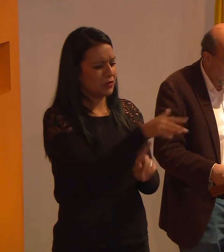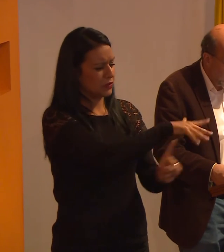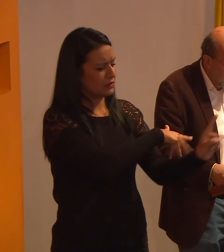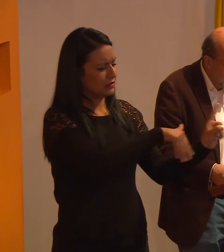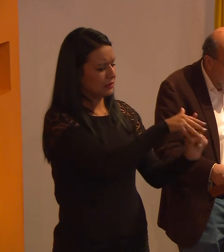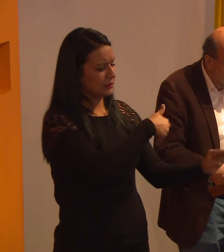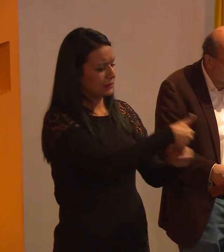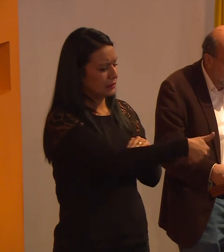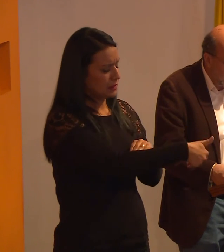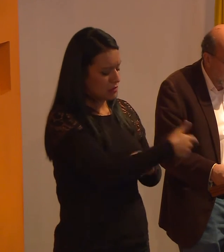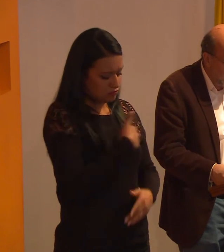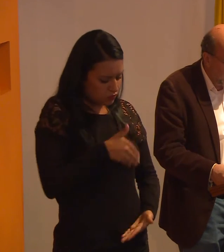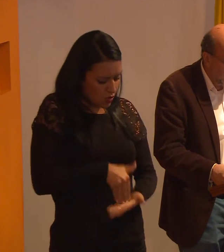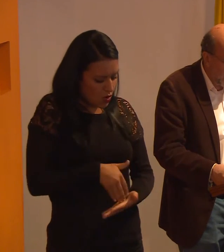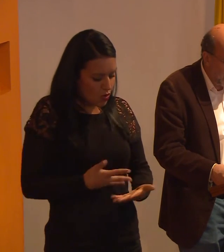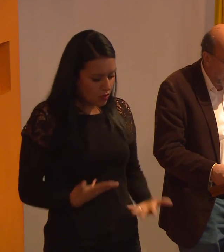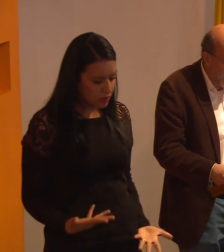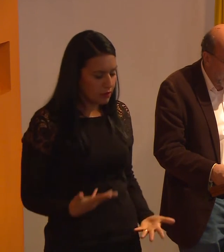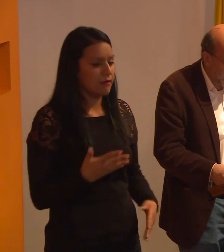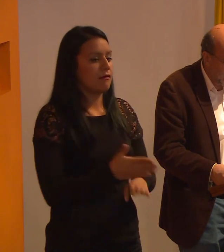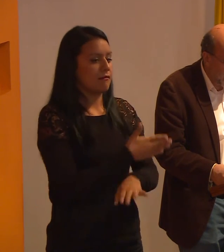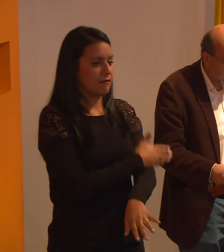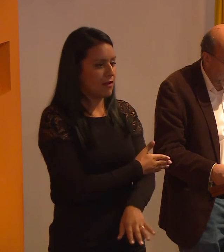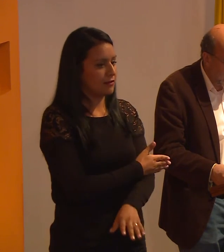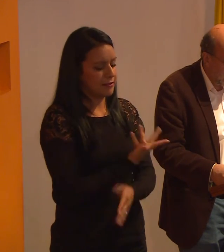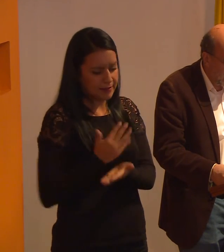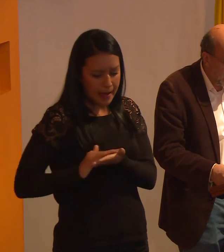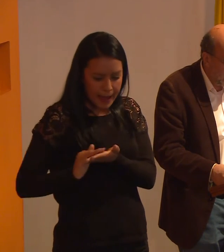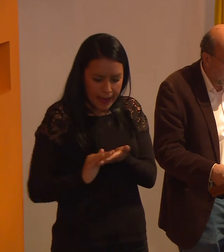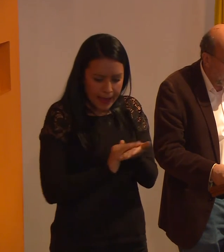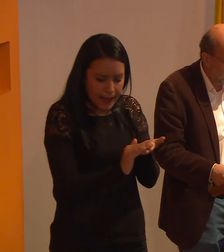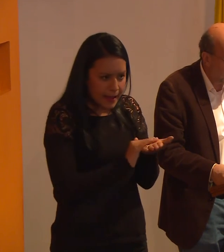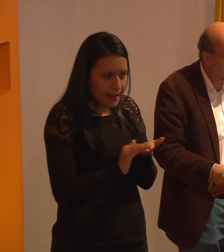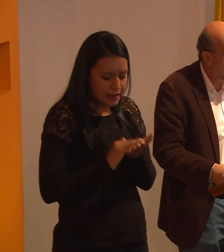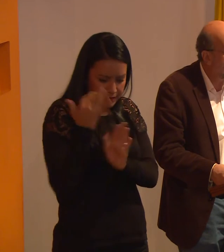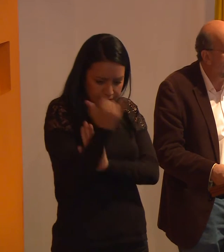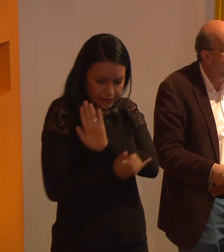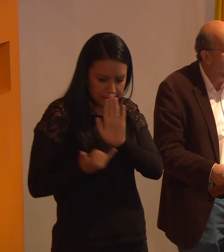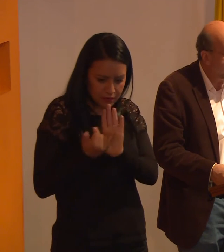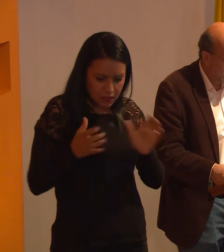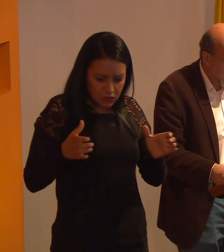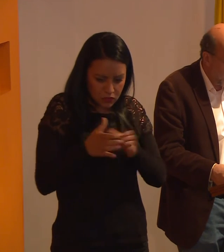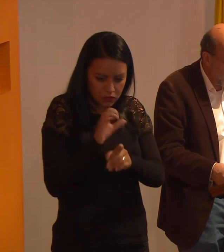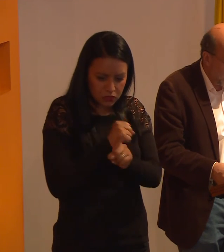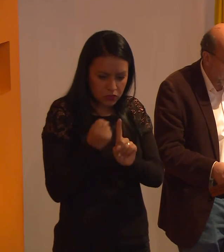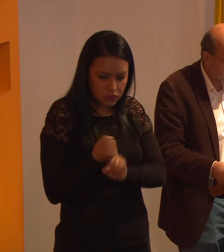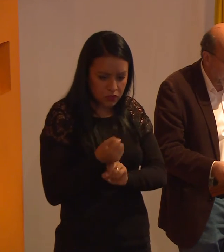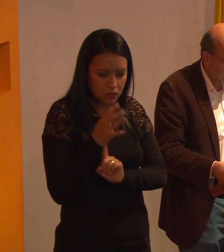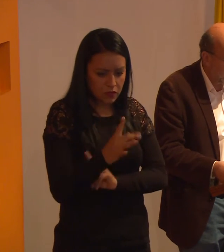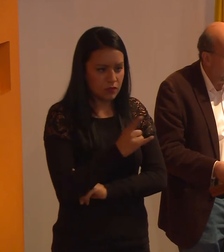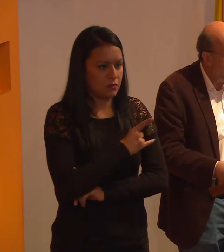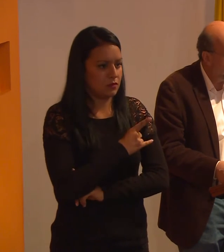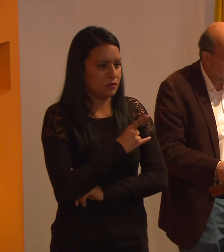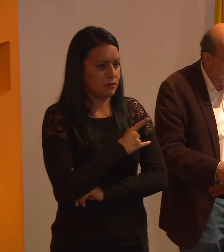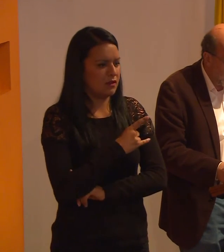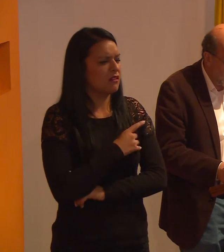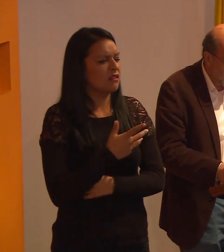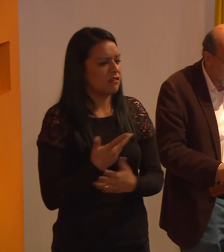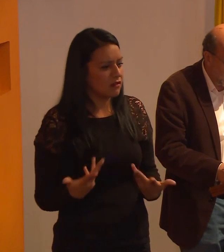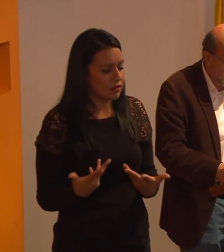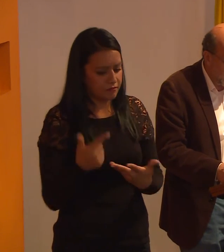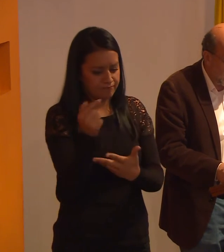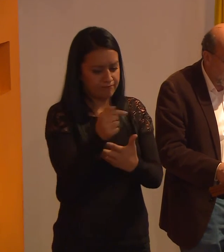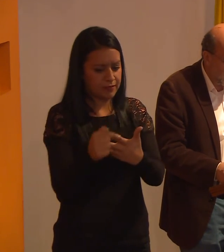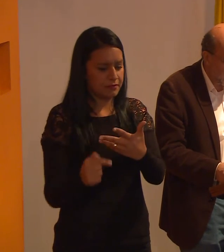contexto, se ha considerado fundamental restablecer la legitimidad social de la universidad frente a